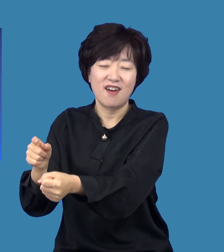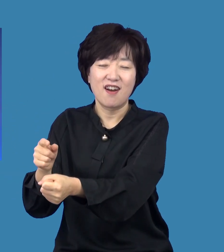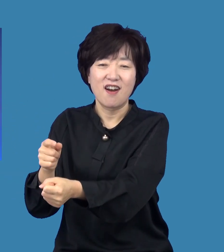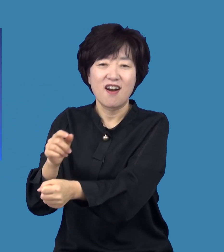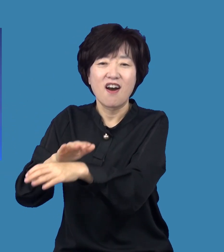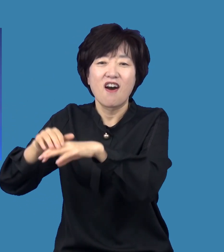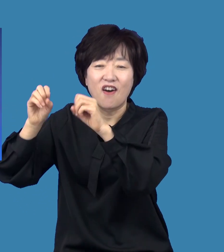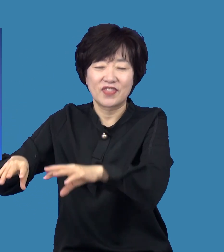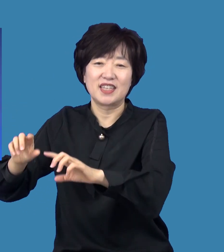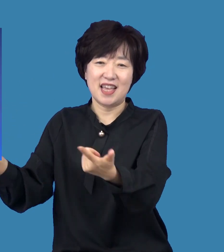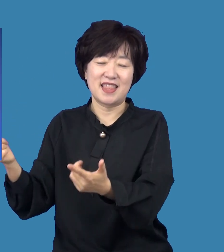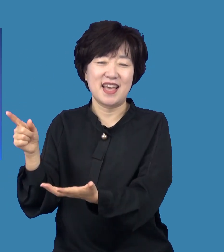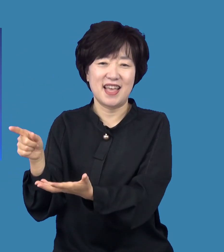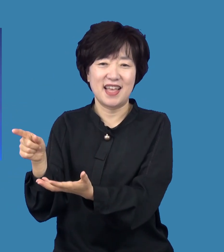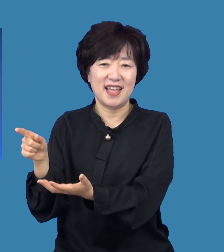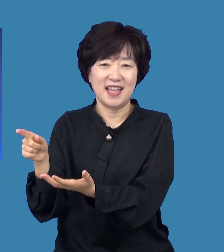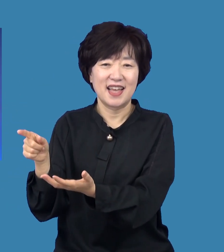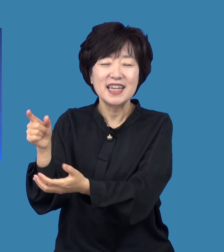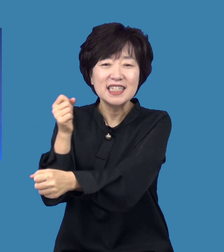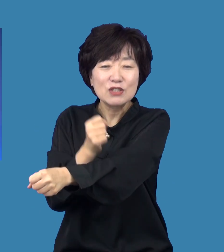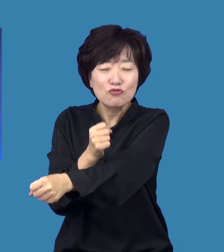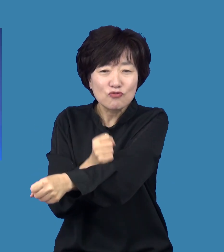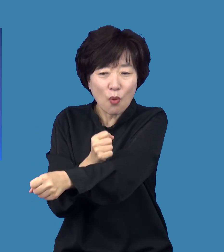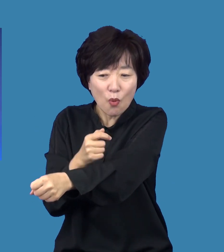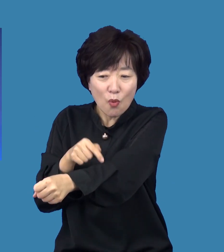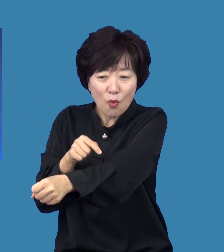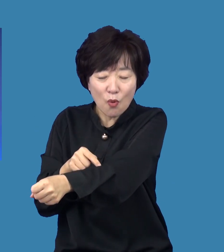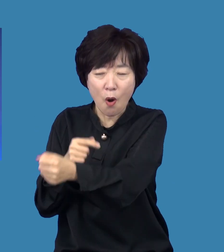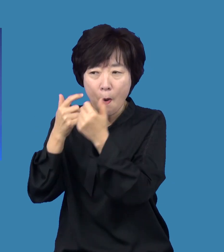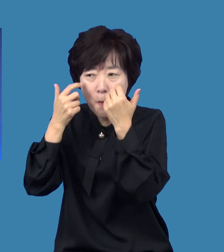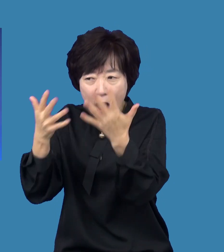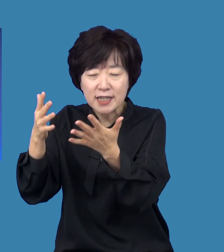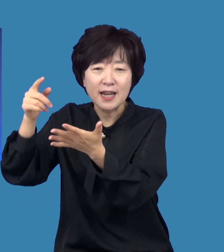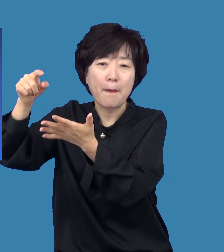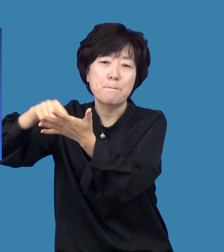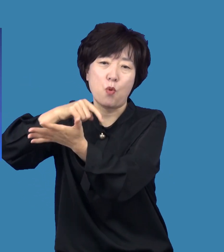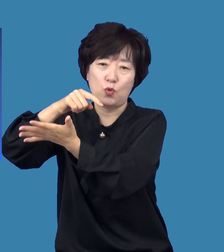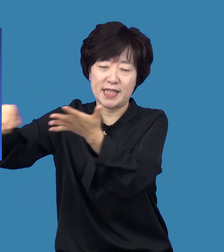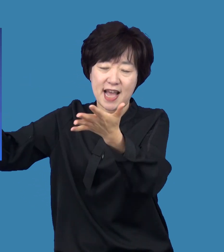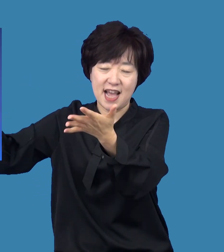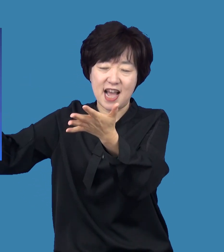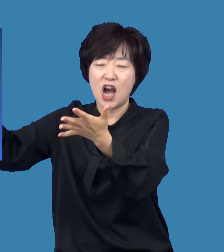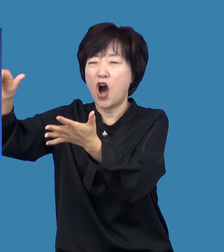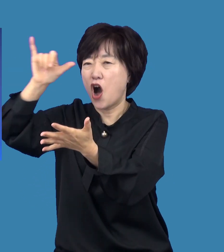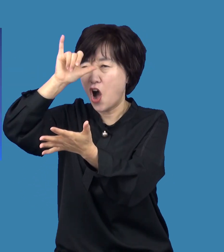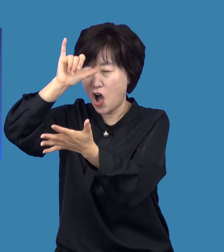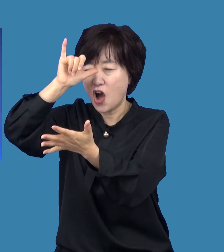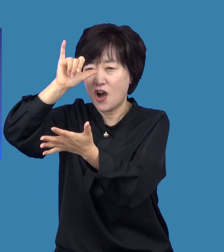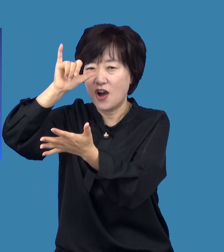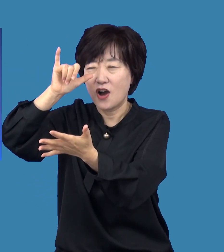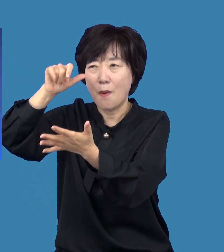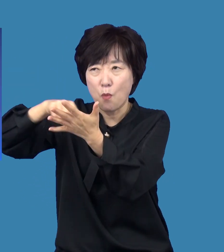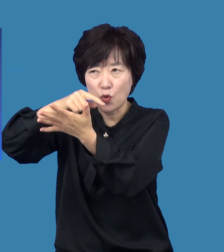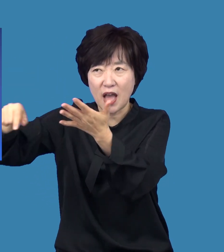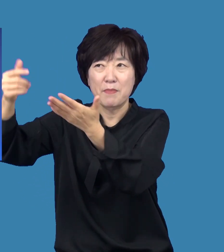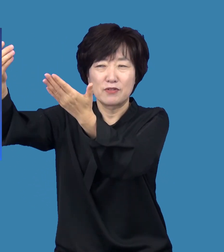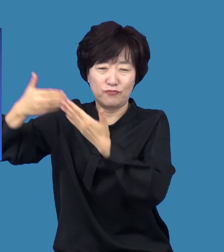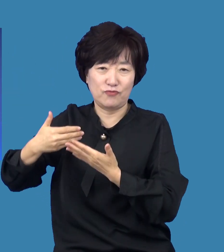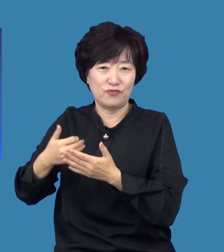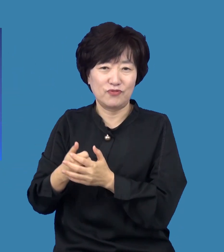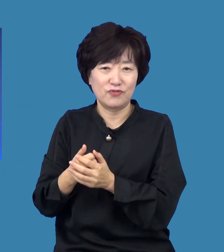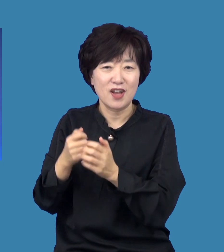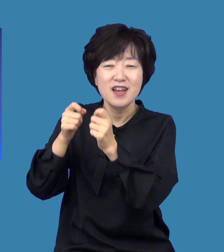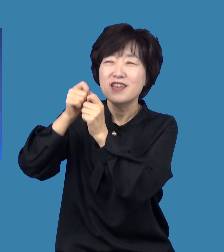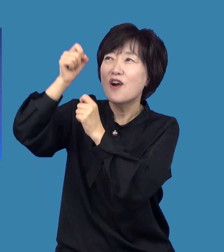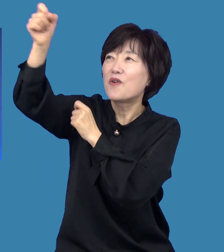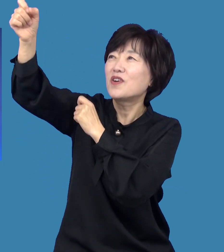헛되지 않다는 거예요. 이 수고에는 확실한 보상과 보장이 있다는 것, 보답이 있다는 거예요. 영원한 나라에서